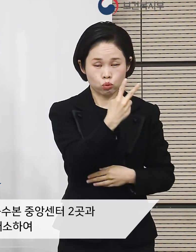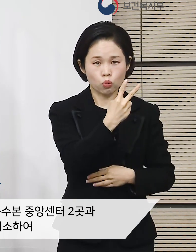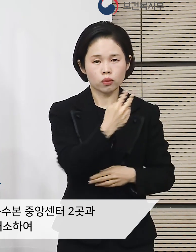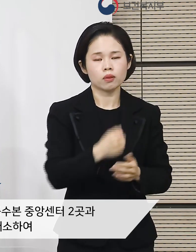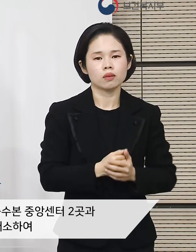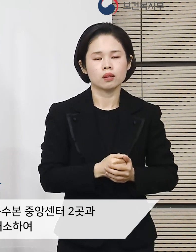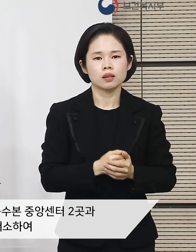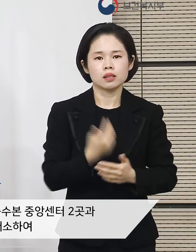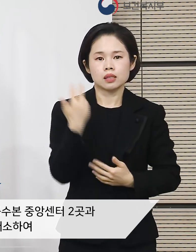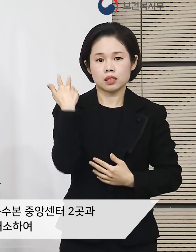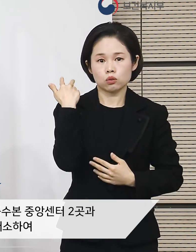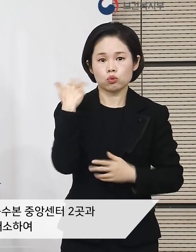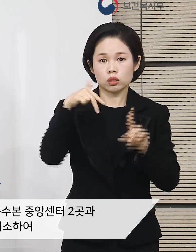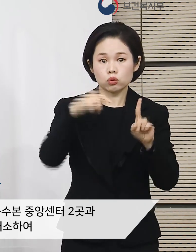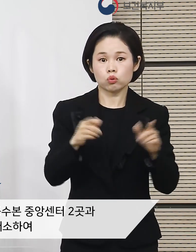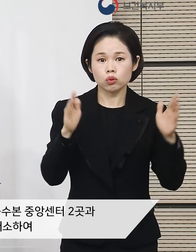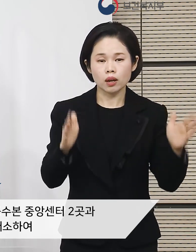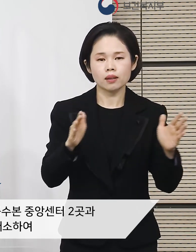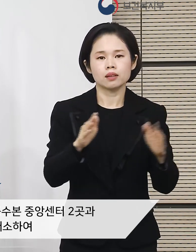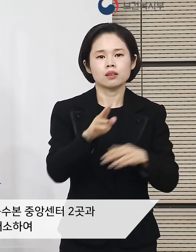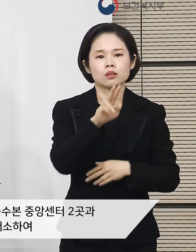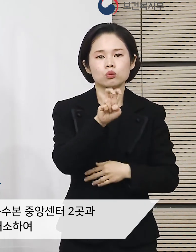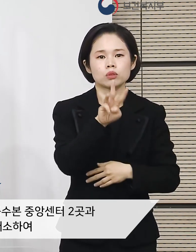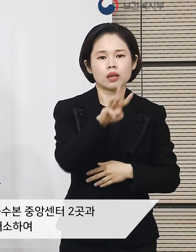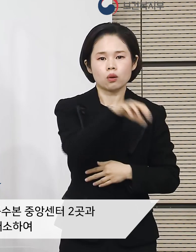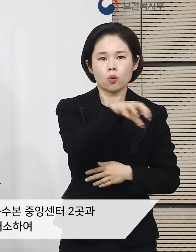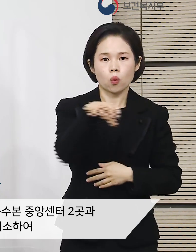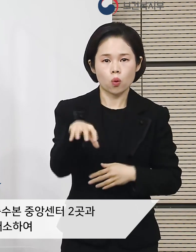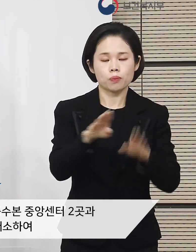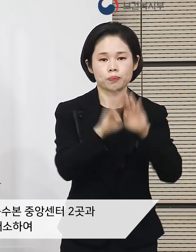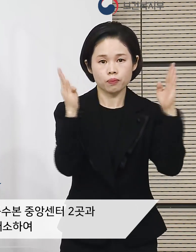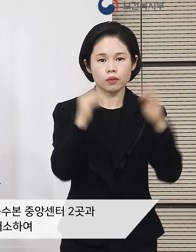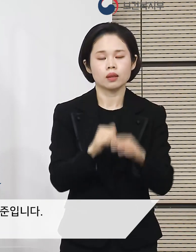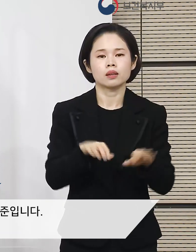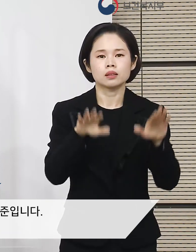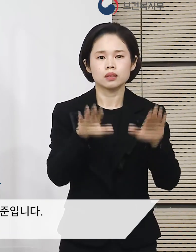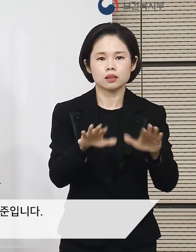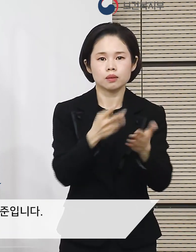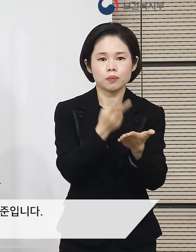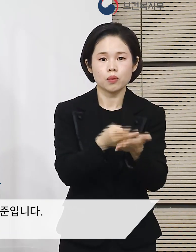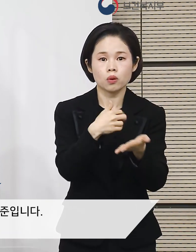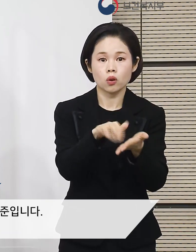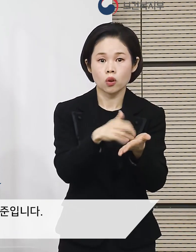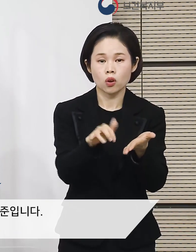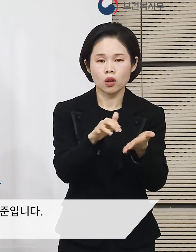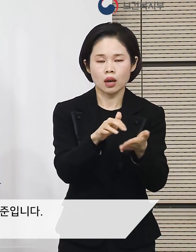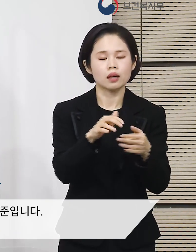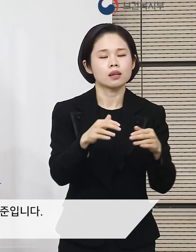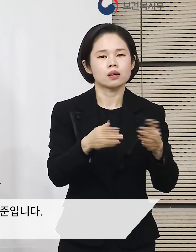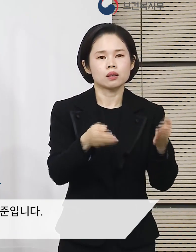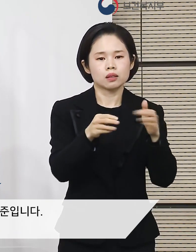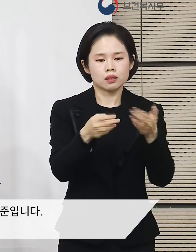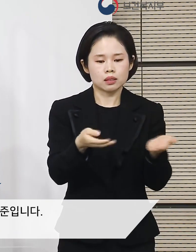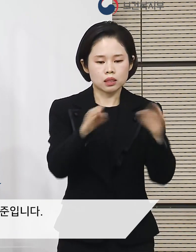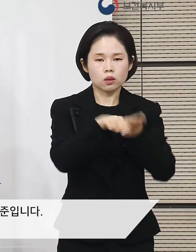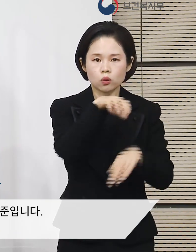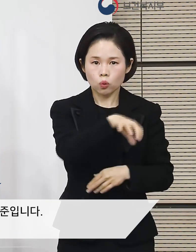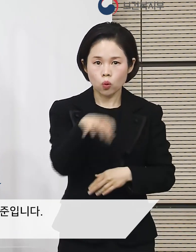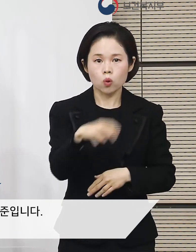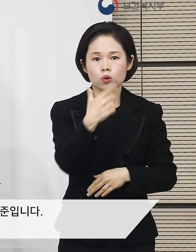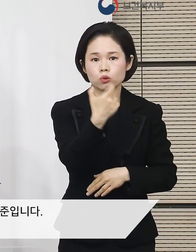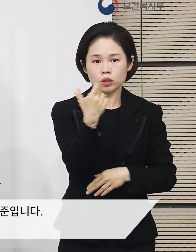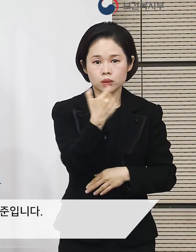등 지난 한 주간 23개소를 새롭게 개소하여 현재 총